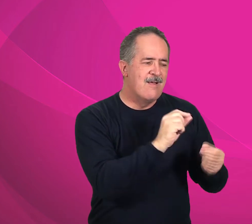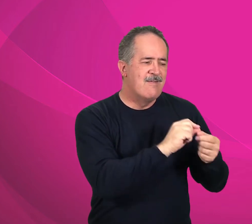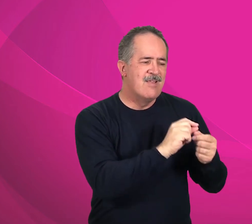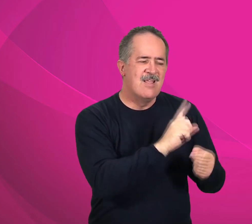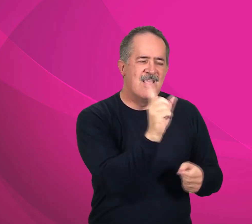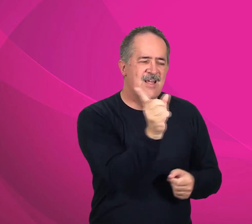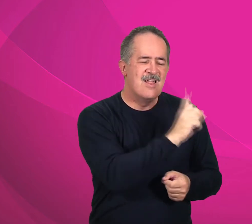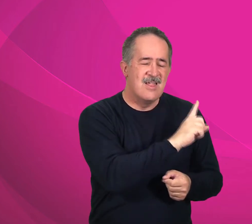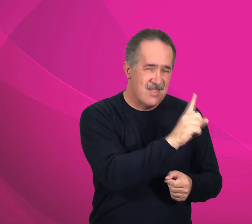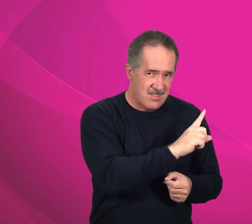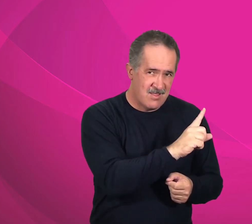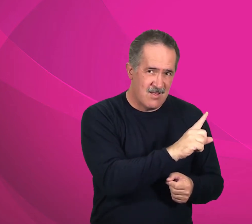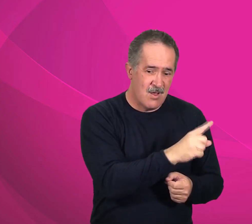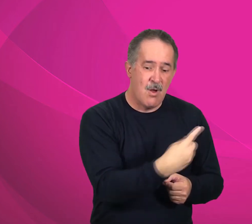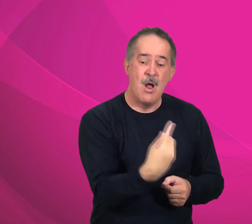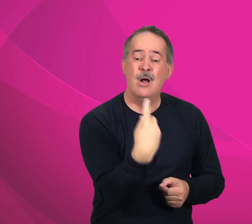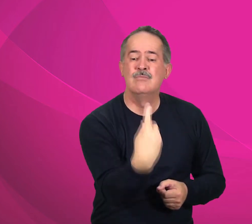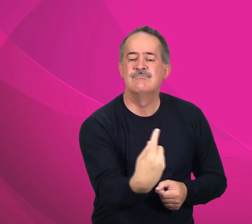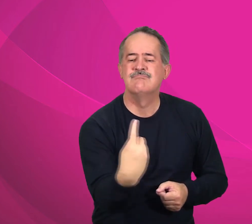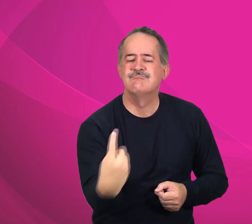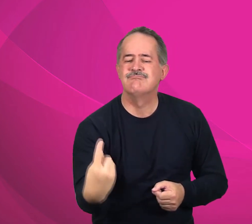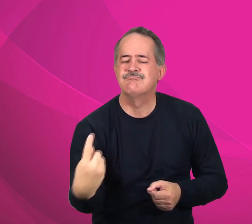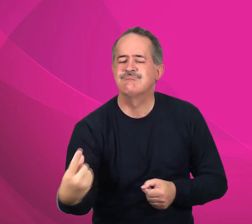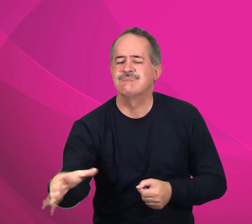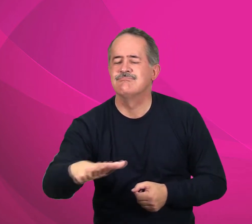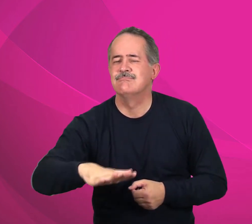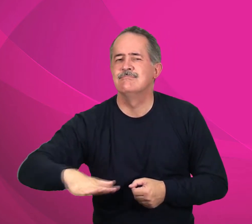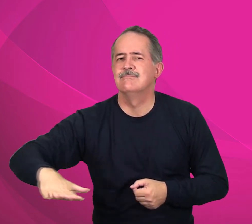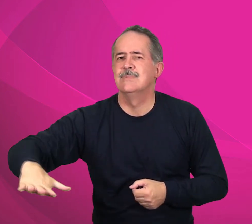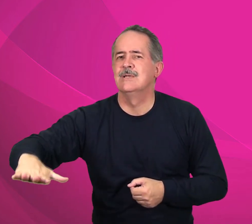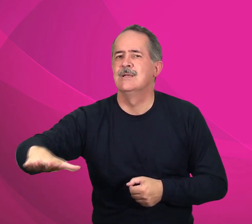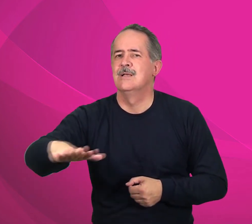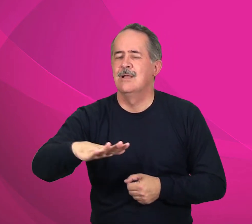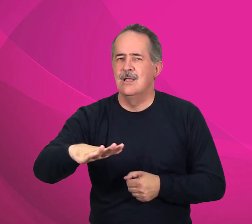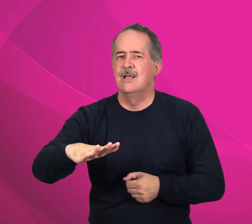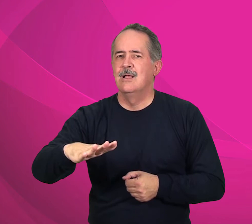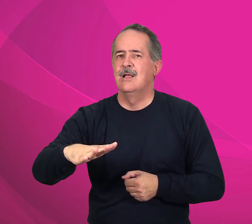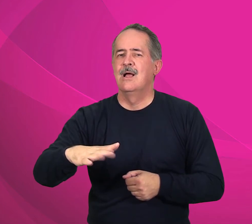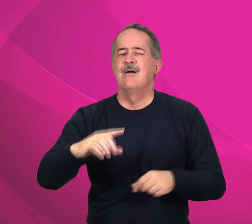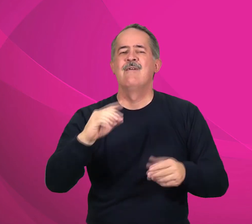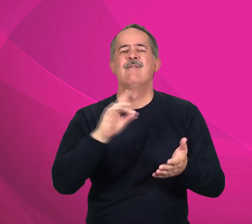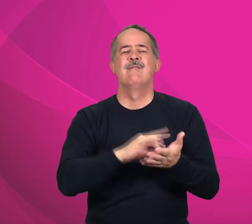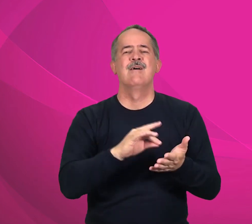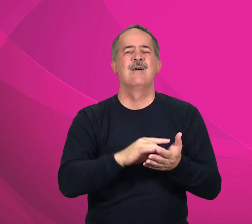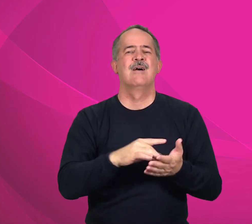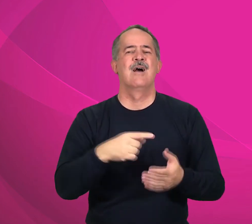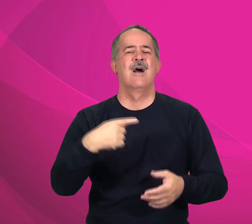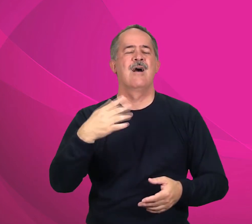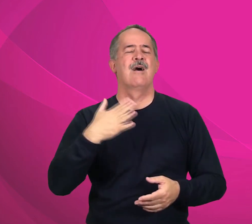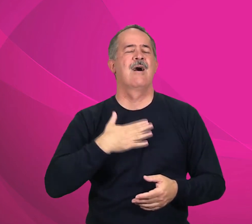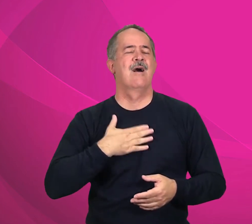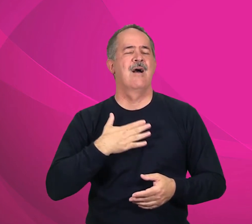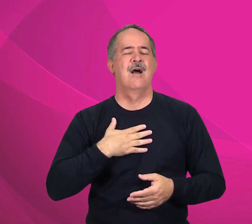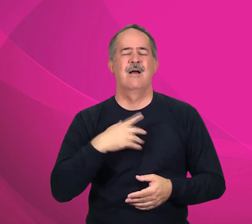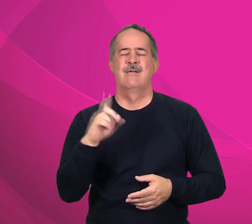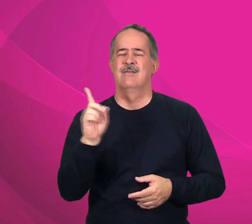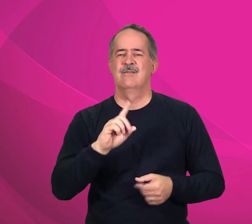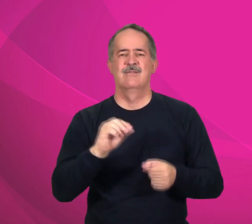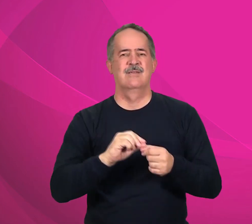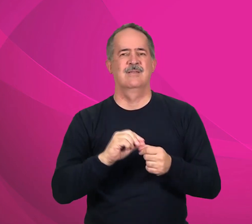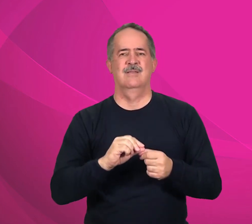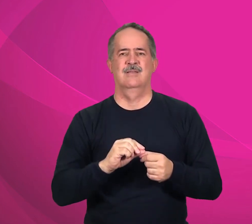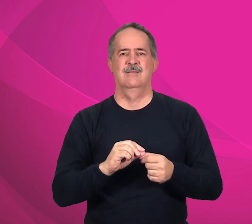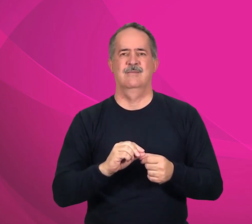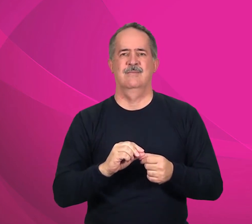fizeste isso a um destes pequeninos foi a mim que não fizesse